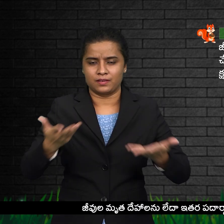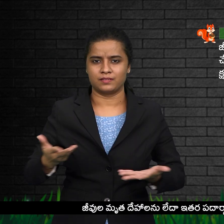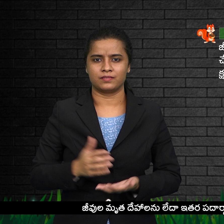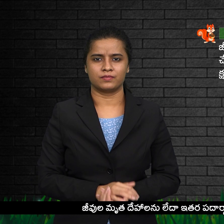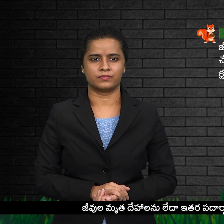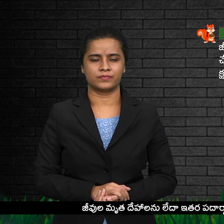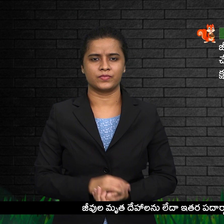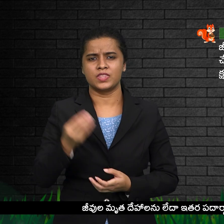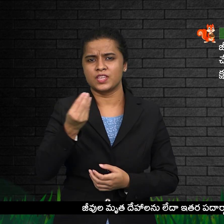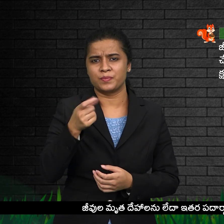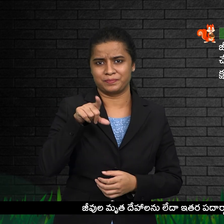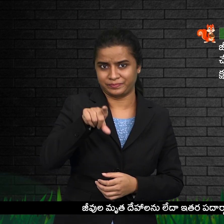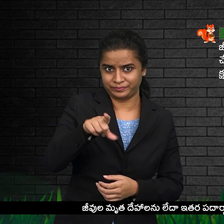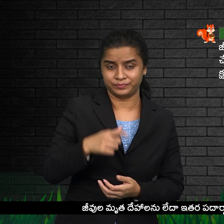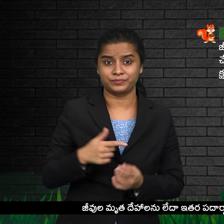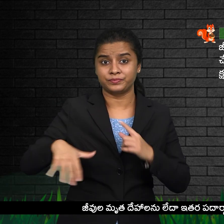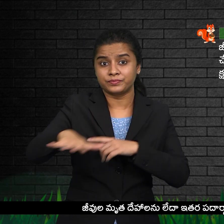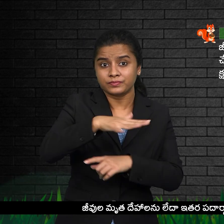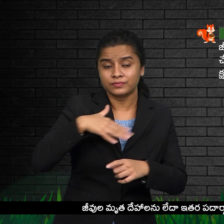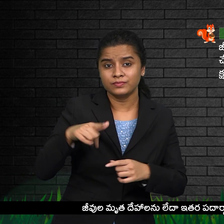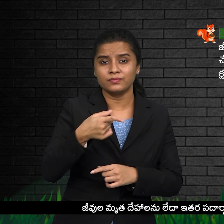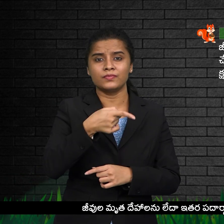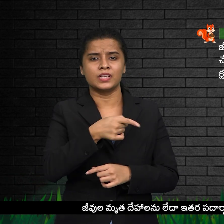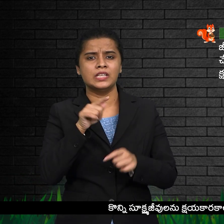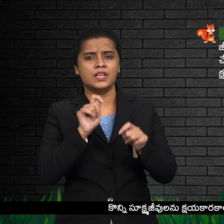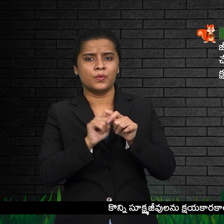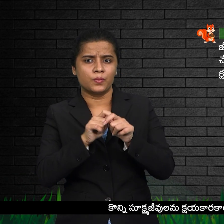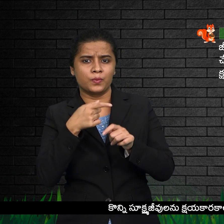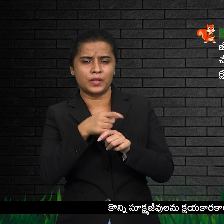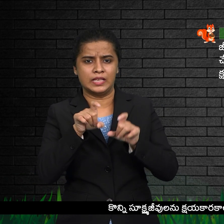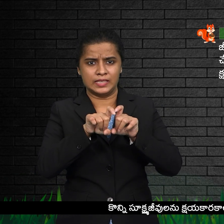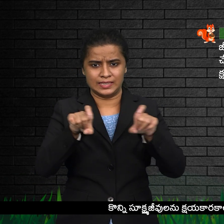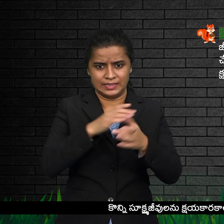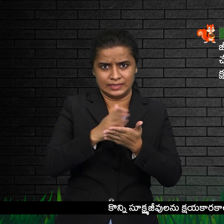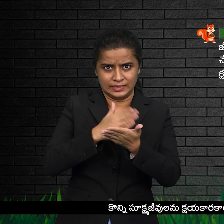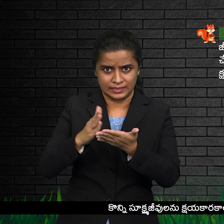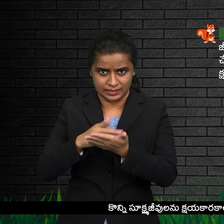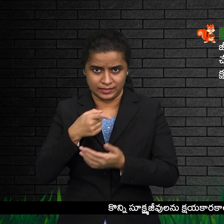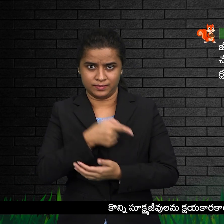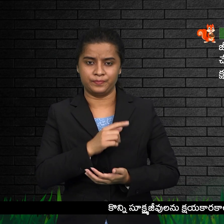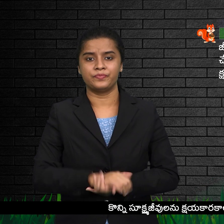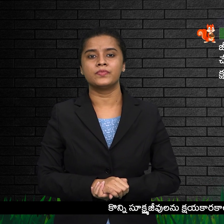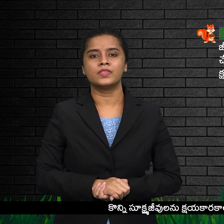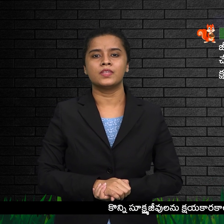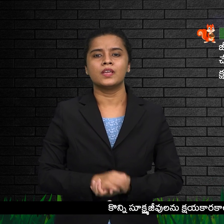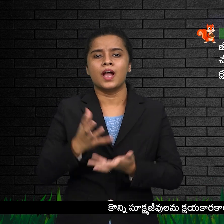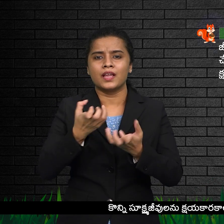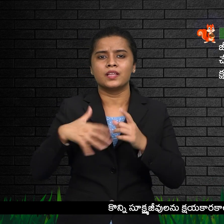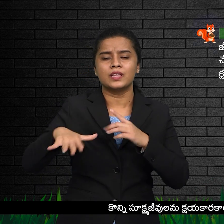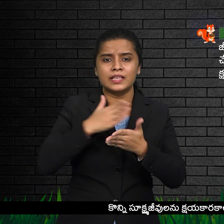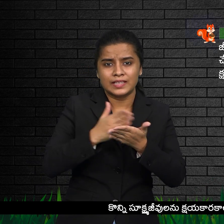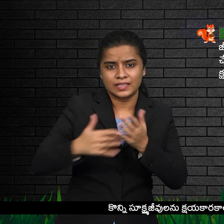ఇతర పదార్థాలను విచ్ఛిన్నం చేయడం ద్వారా ఆహారాన్ని పొందే కొన్ని సూక్ష్మజీవులను క్షయకారకాలు